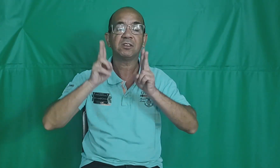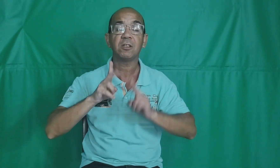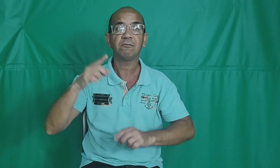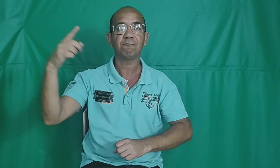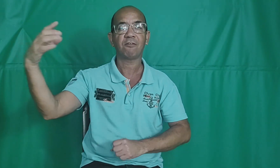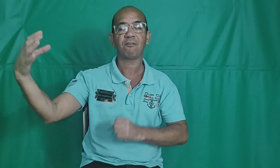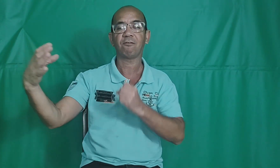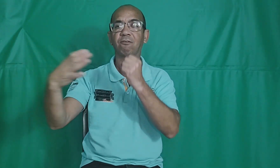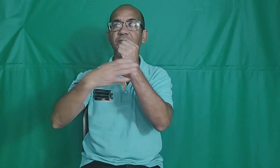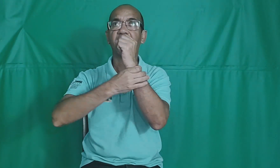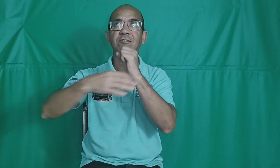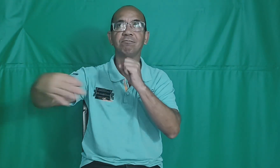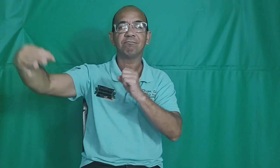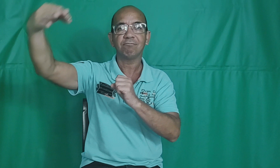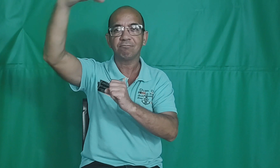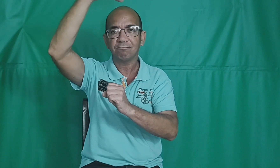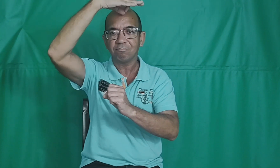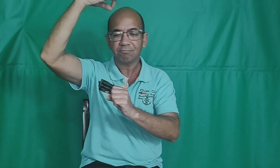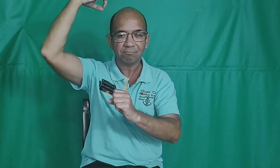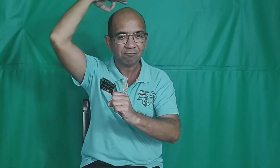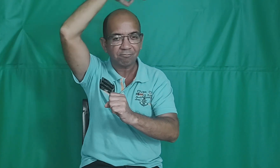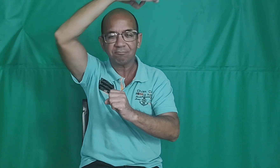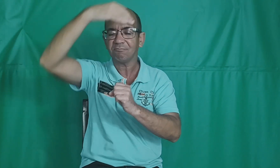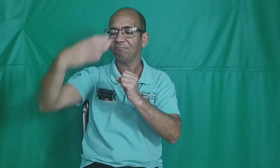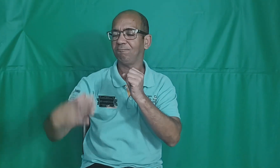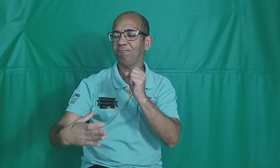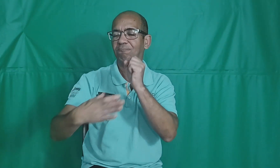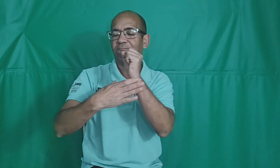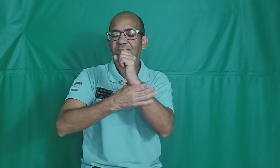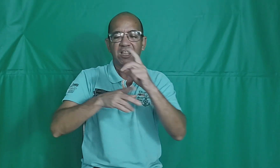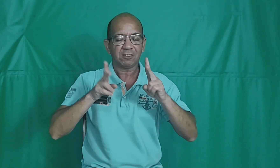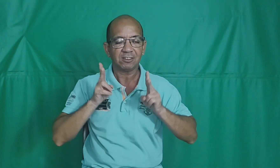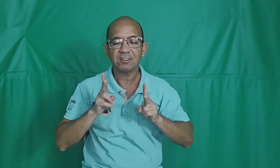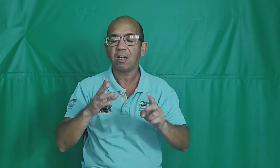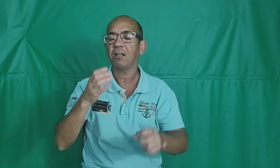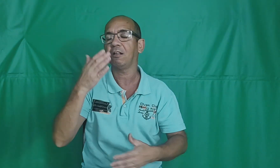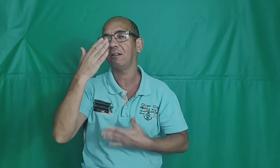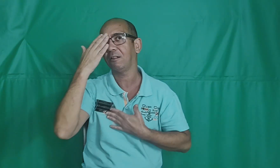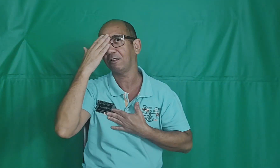missa acessível. Me sinto seguro com o Espírito Santo. Gratidão.